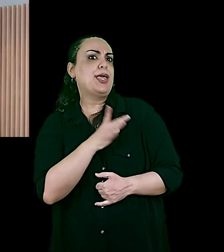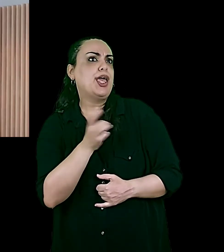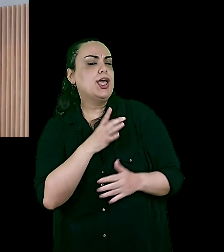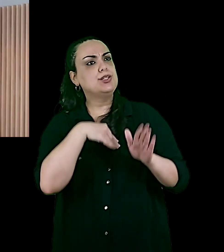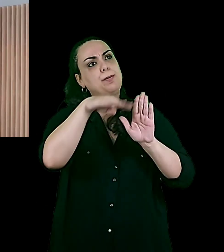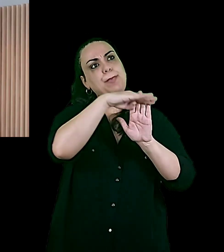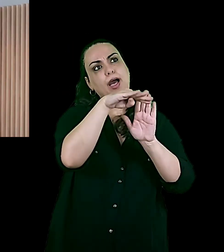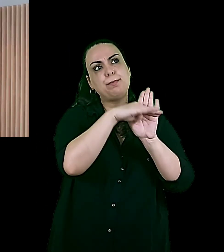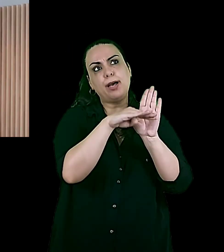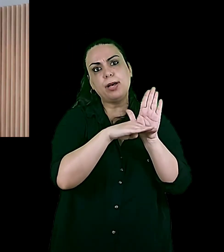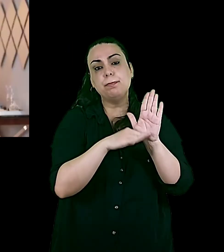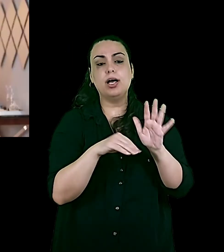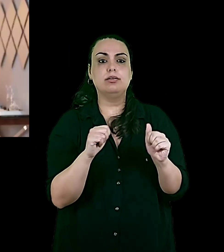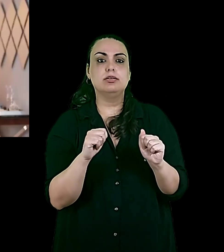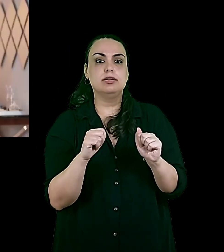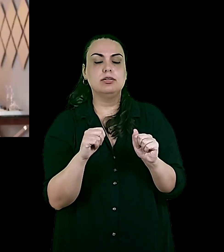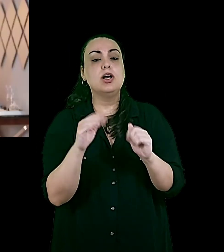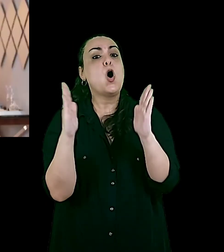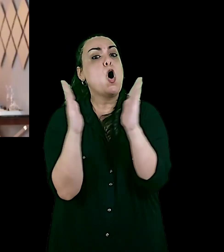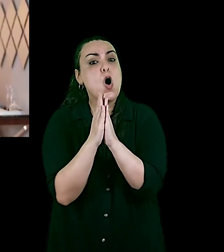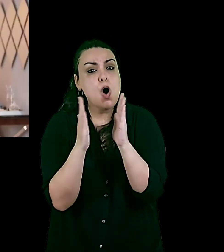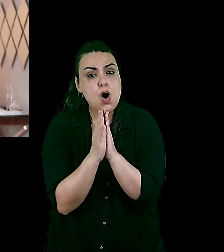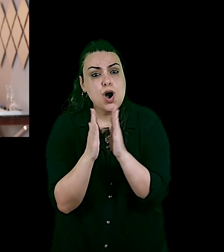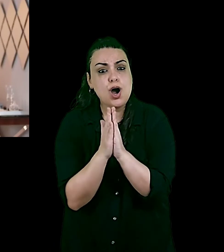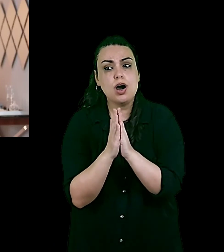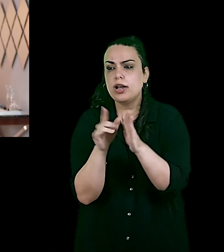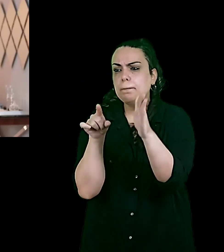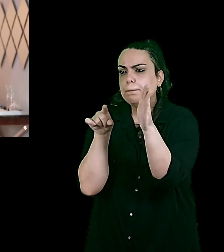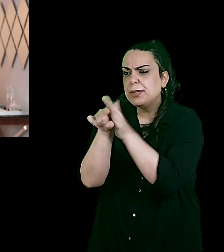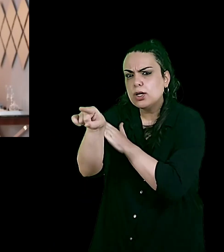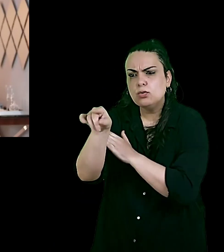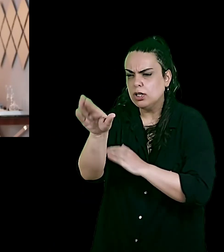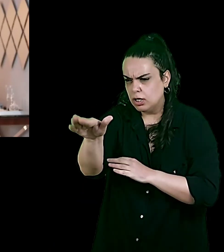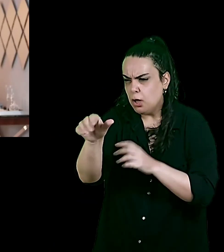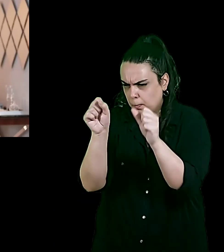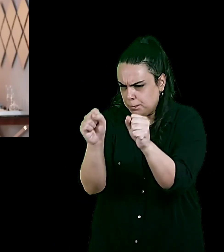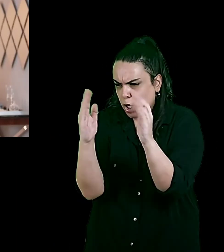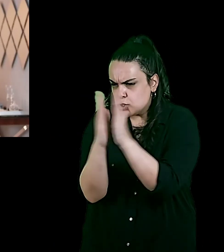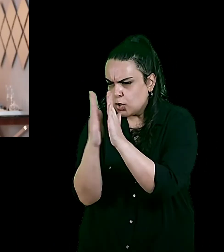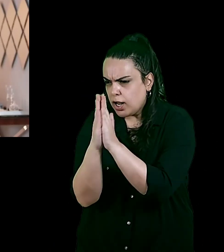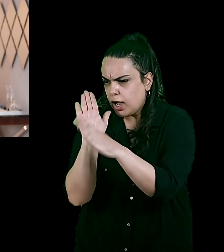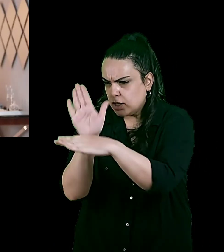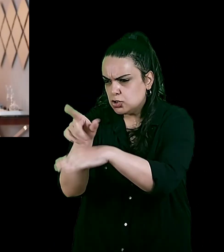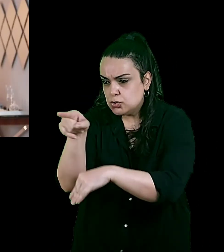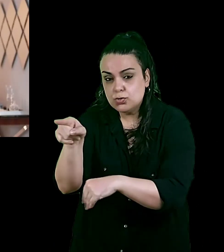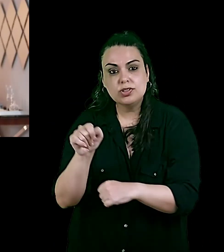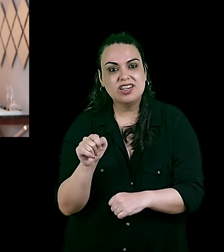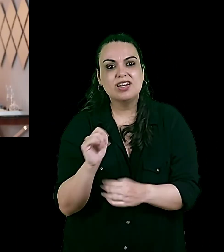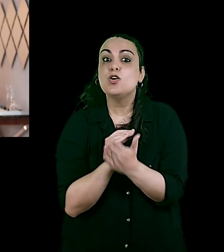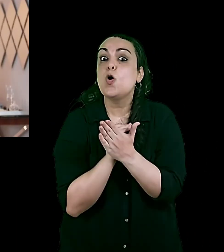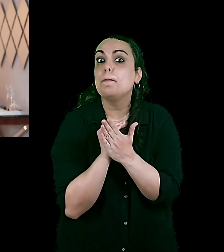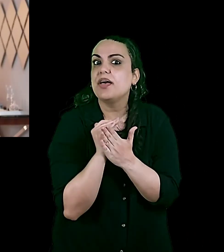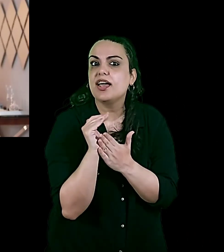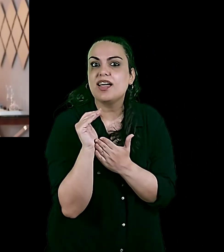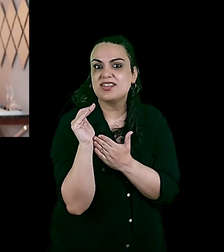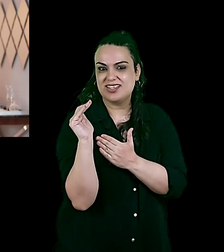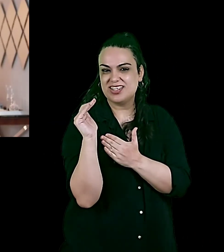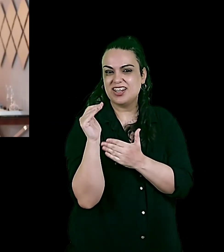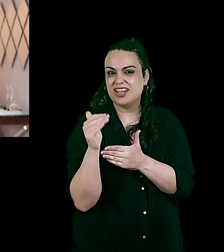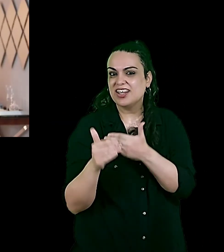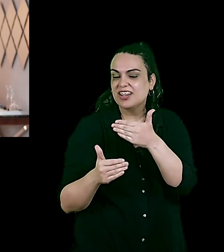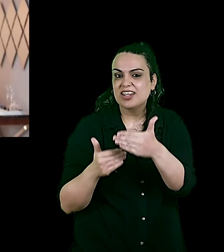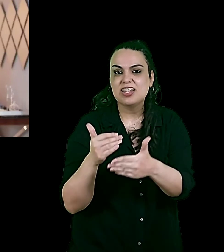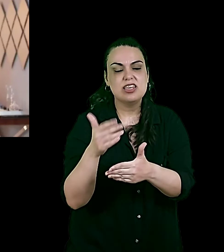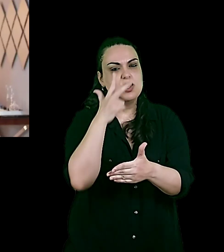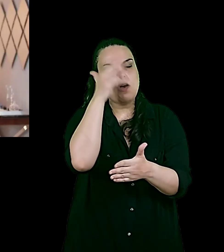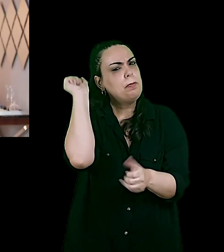hoje. Exemplos: orar por alguém, perguntar para alguém, posso orar por você? E vai começar a se desenrolar